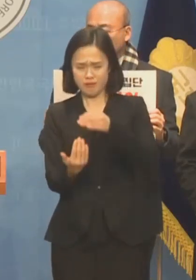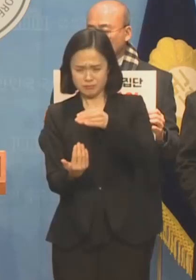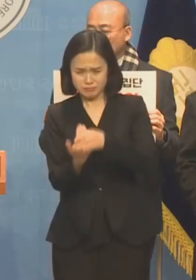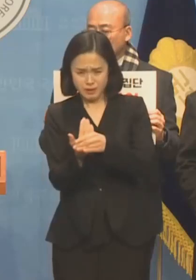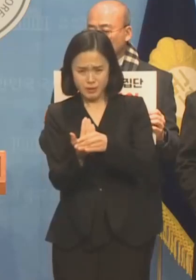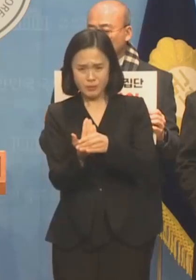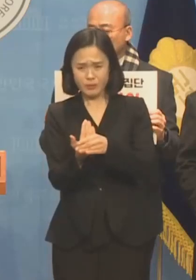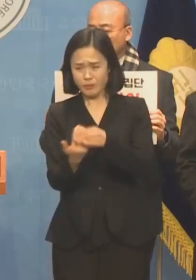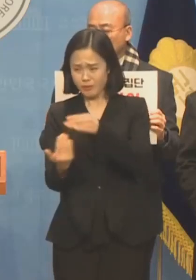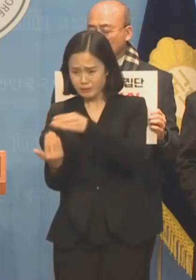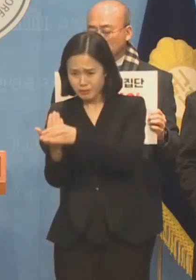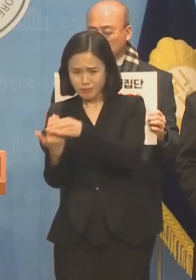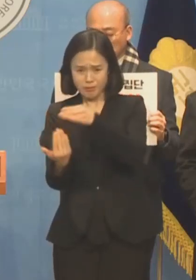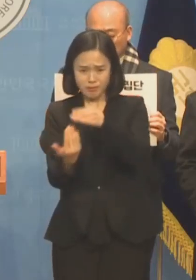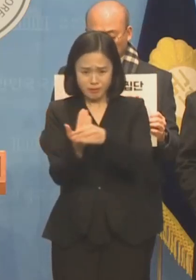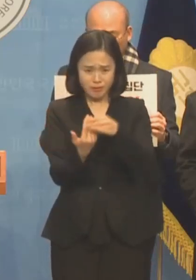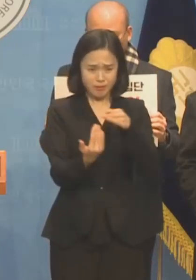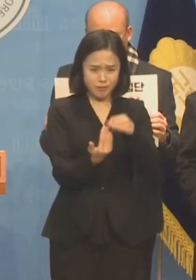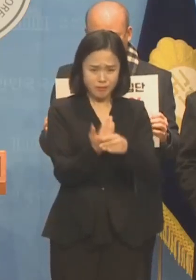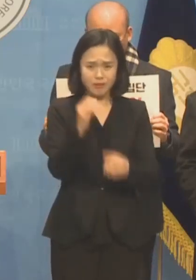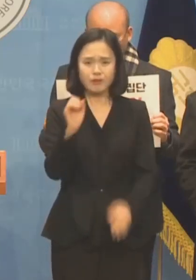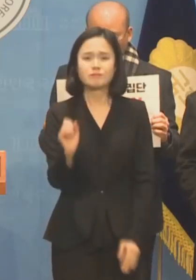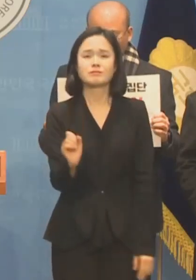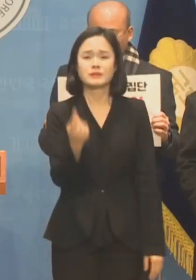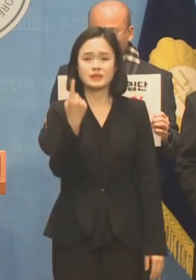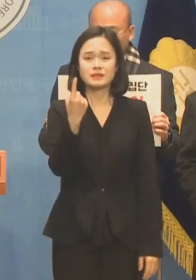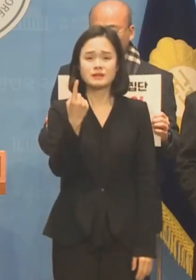통해서 정말 그